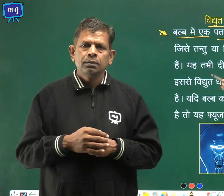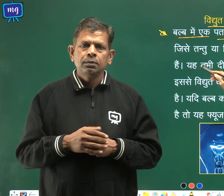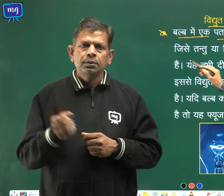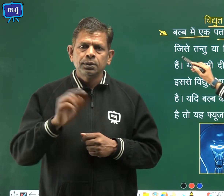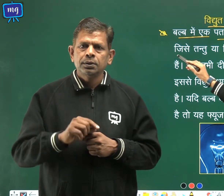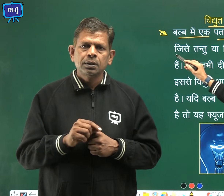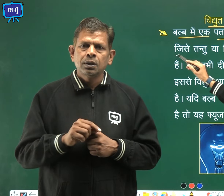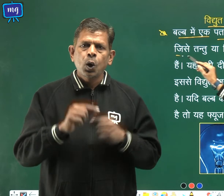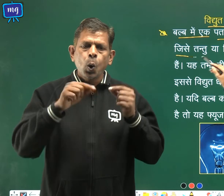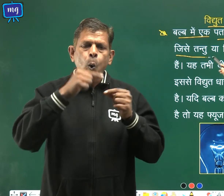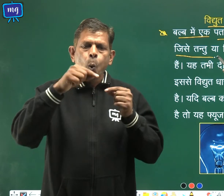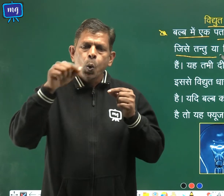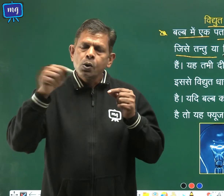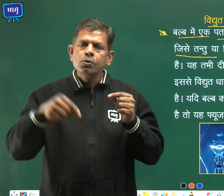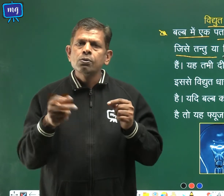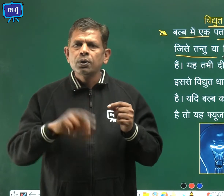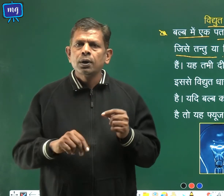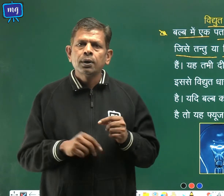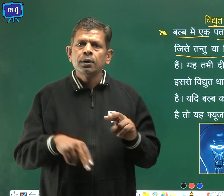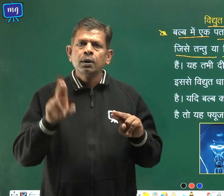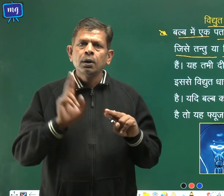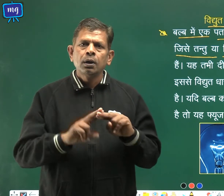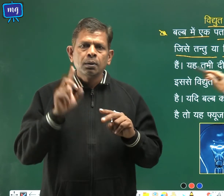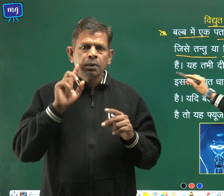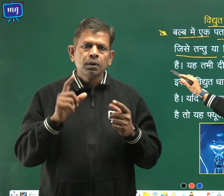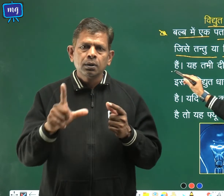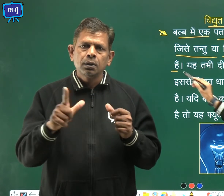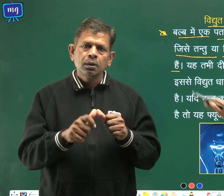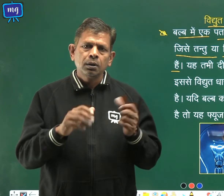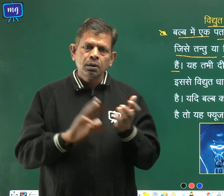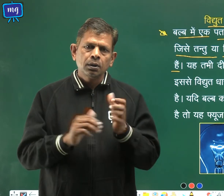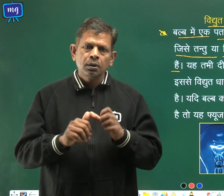जिसे तंतु या फिलामेंट कहते हैं।